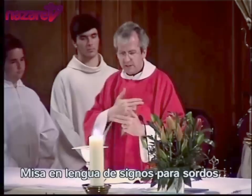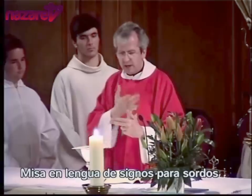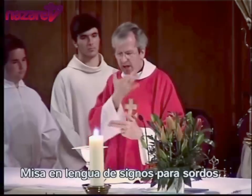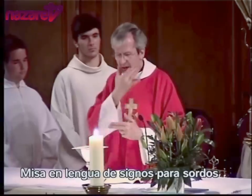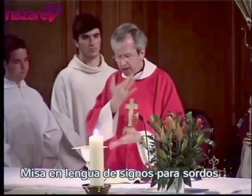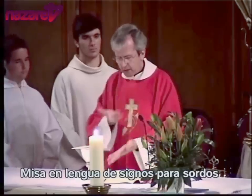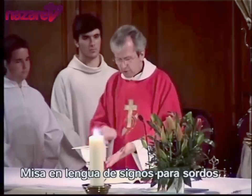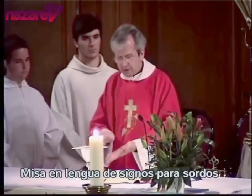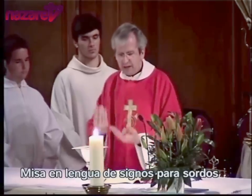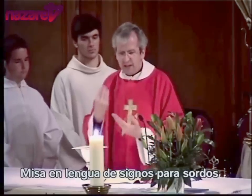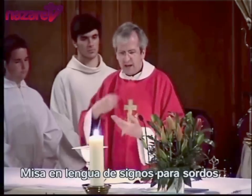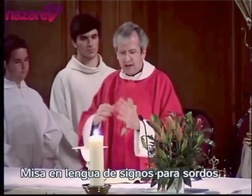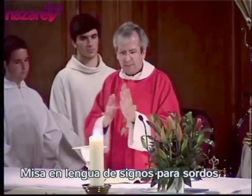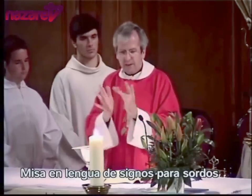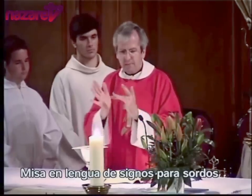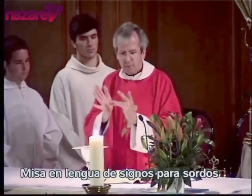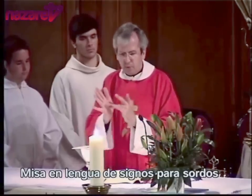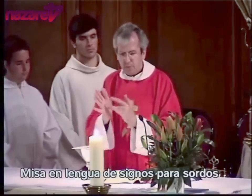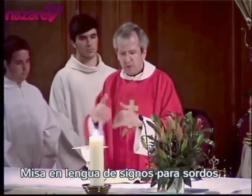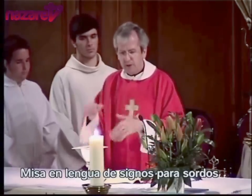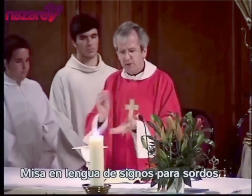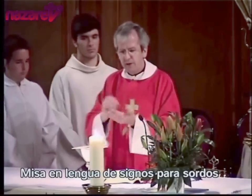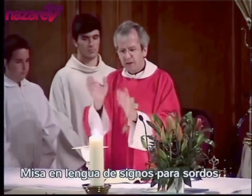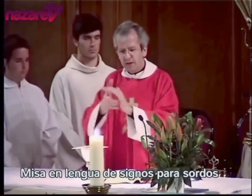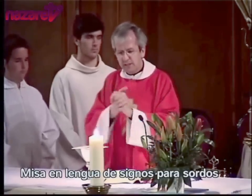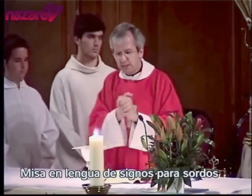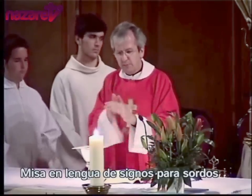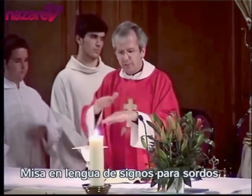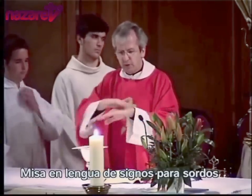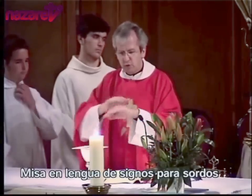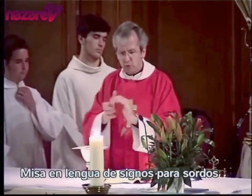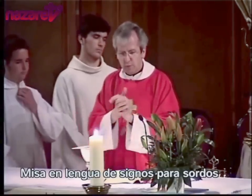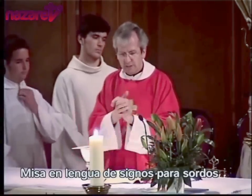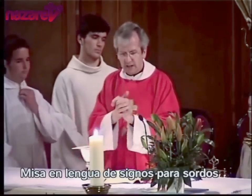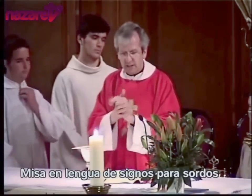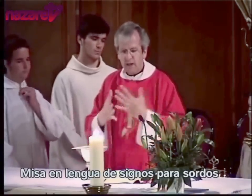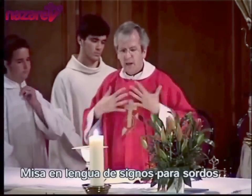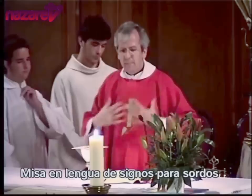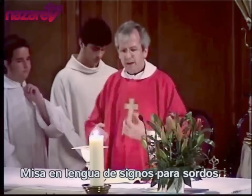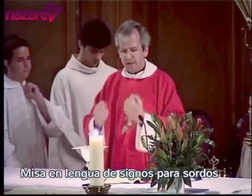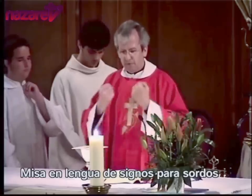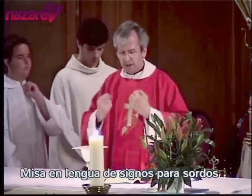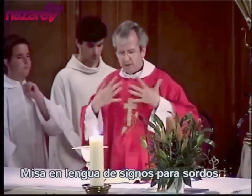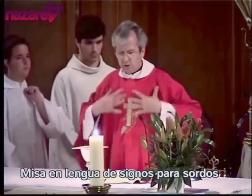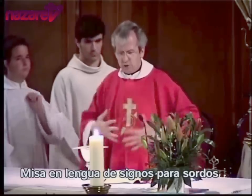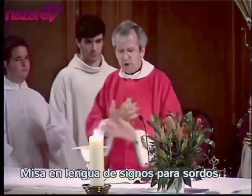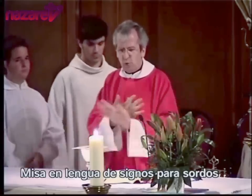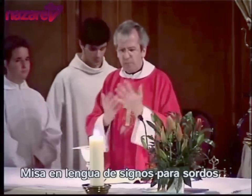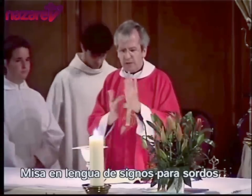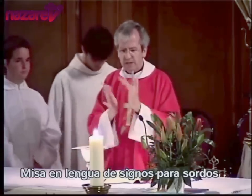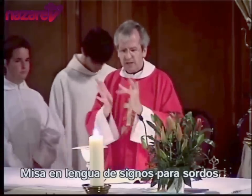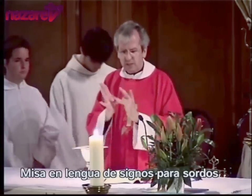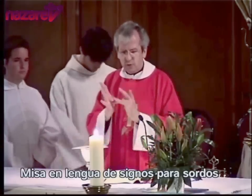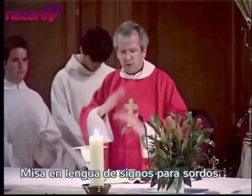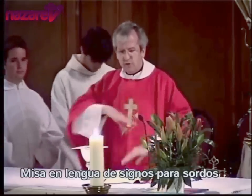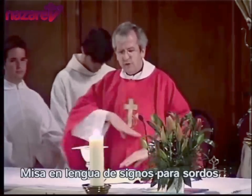tu Iglesia y reconoce en ella la víctima por cuya inmolación quisiste devolvernos tu amistad, para que, fortalecidos con el cuerpo